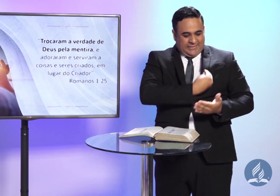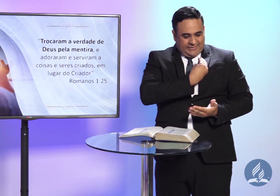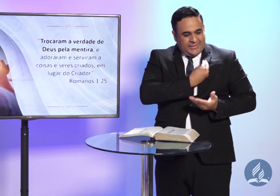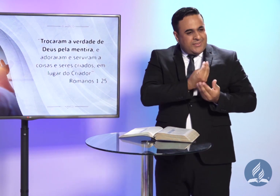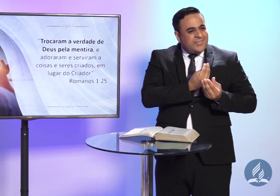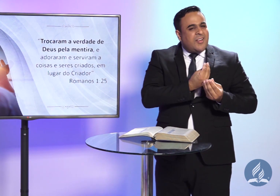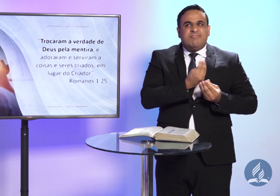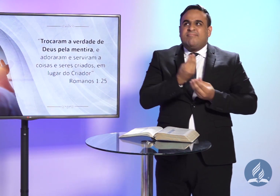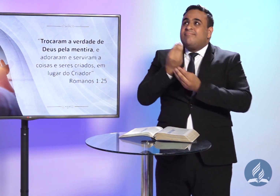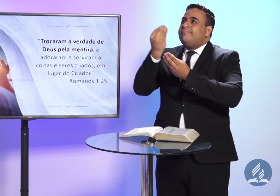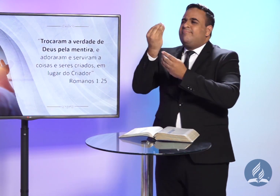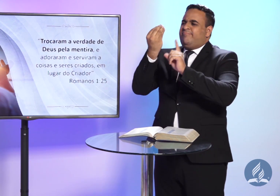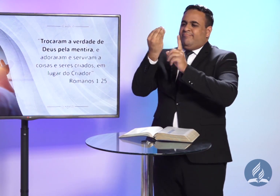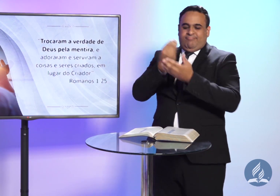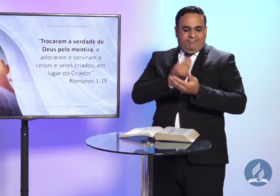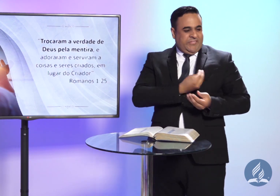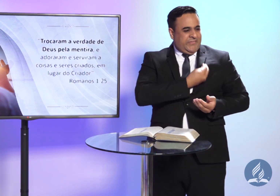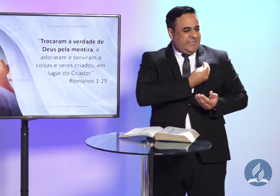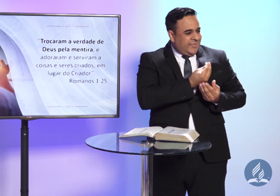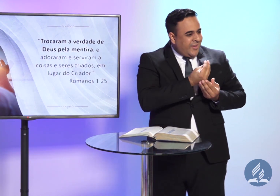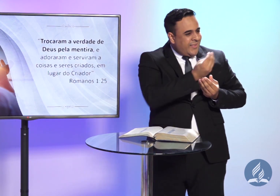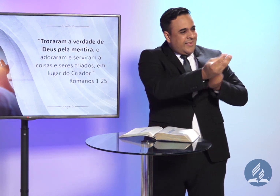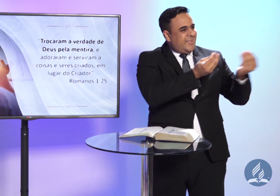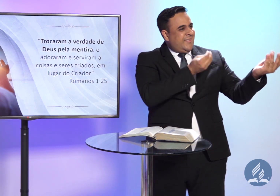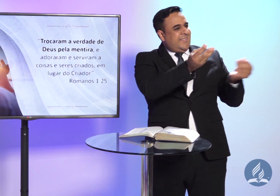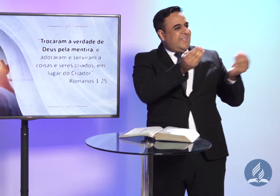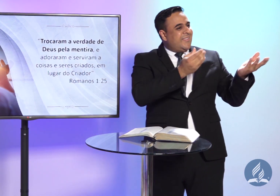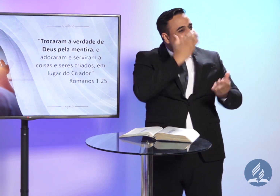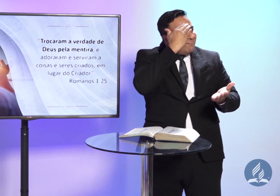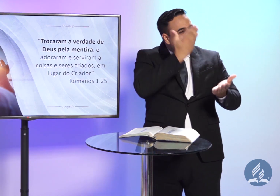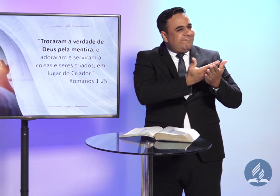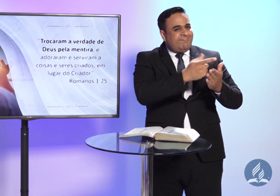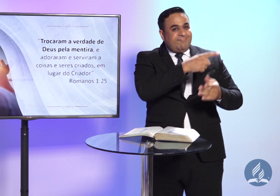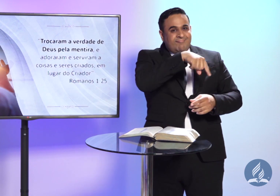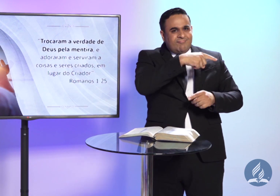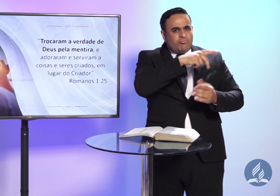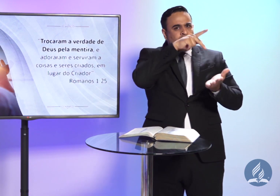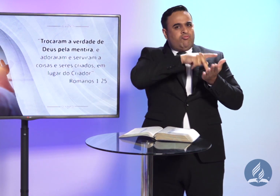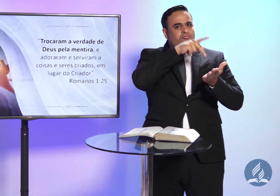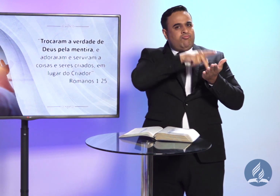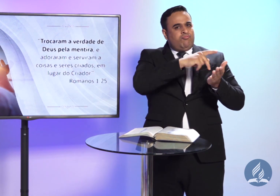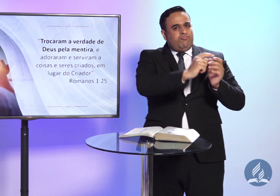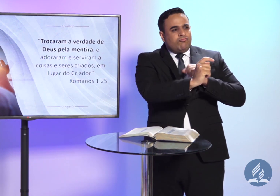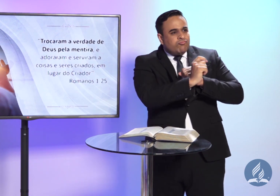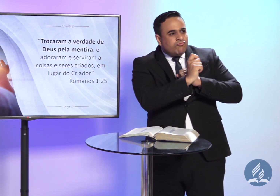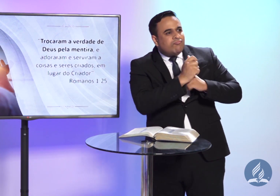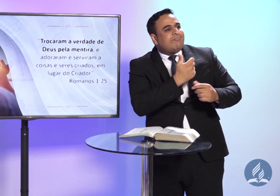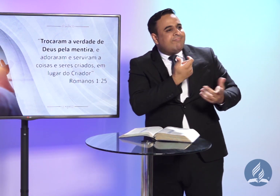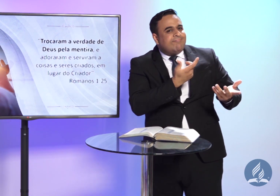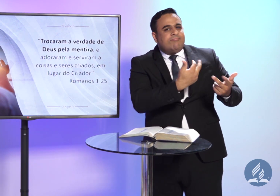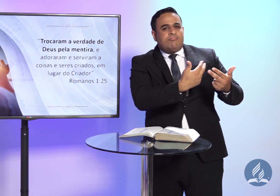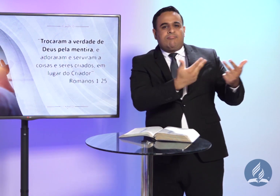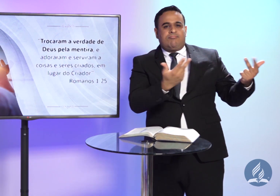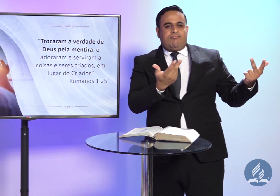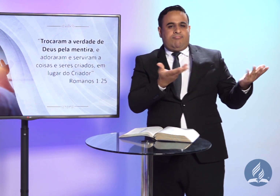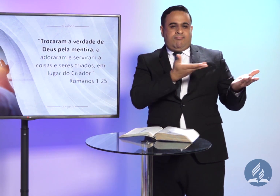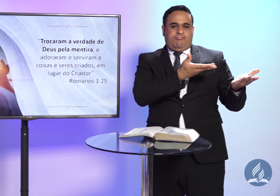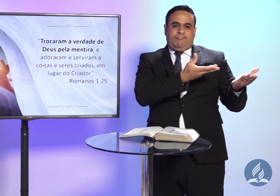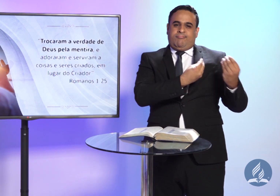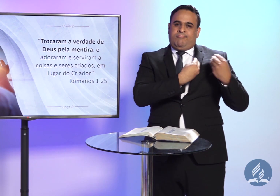coisas criadas pelos seres humanos. E acabaram depositando a confiança de suas vidas nestas coisas,